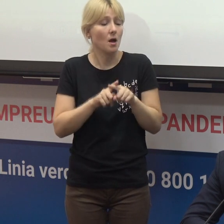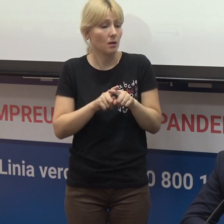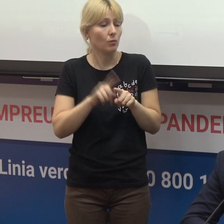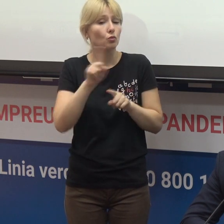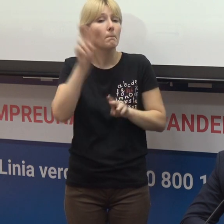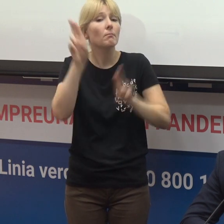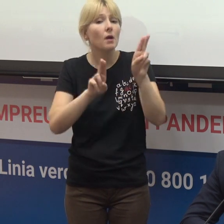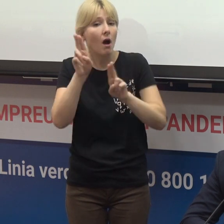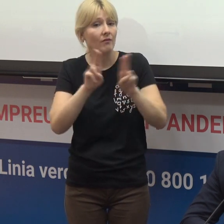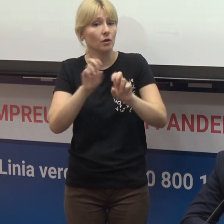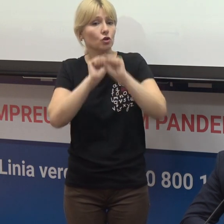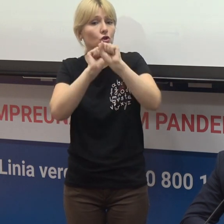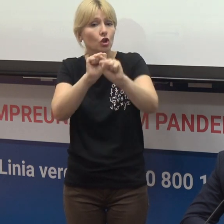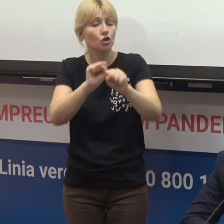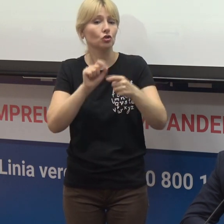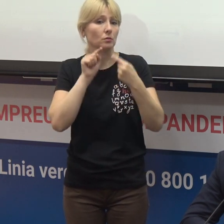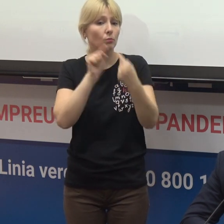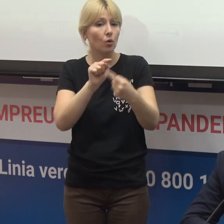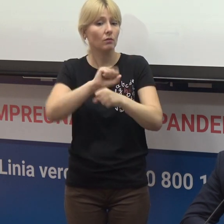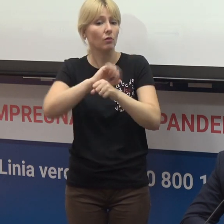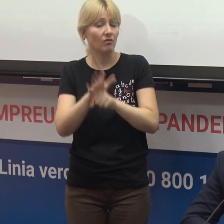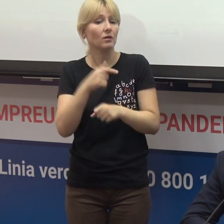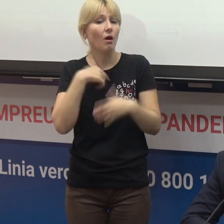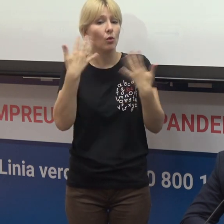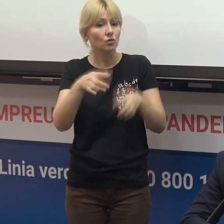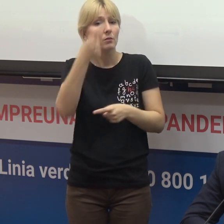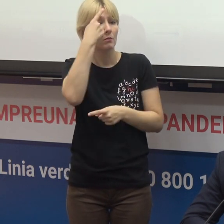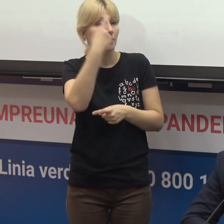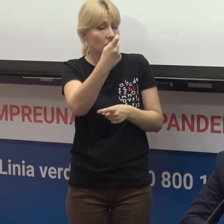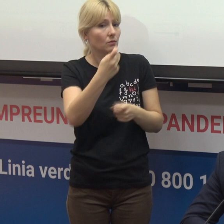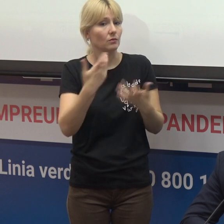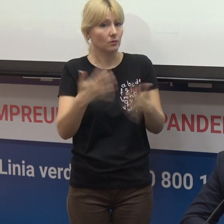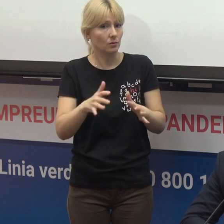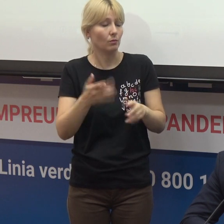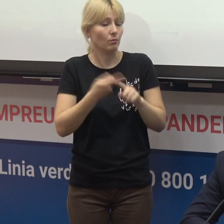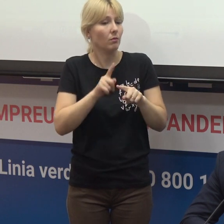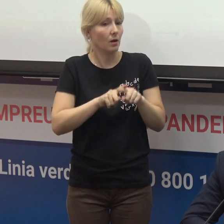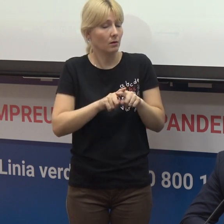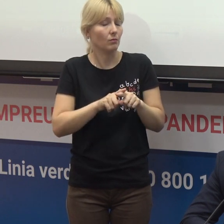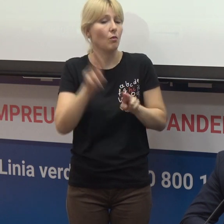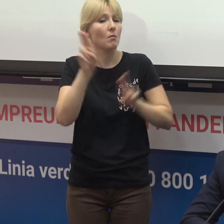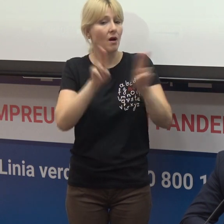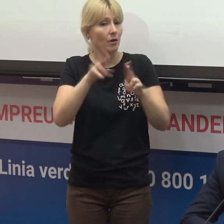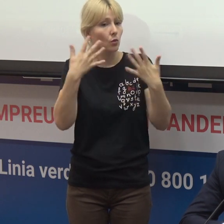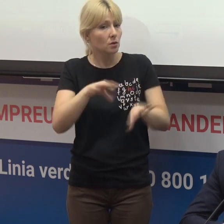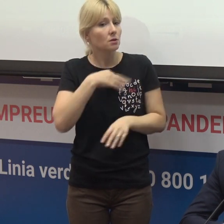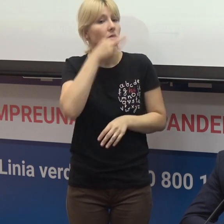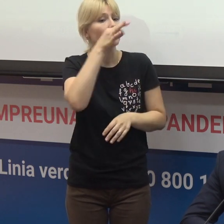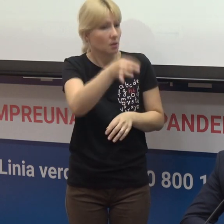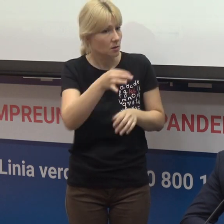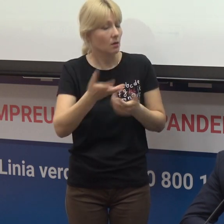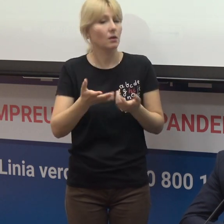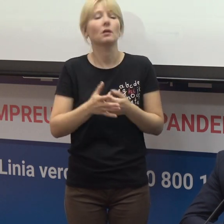de prevenire, deci v-am enunțat care sunt, vă zic, aspectele pe care noi